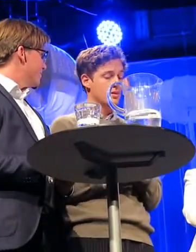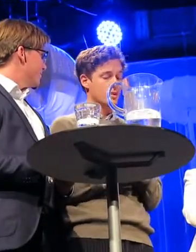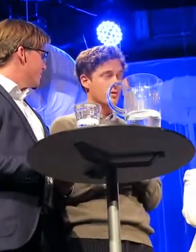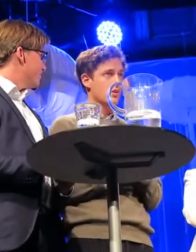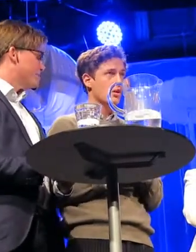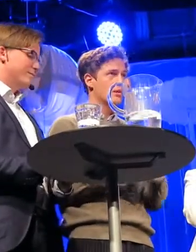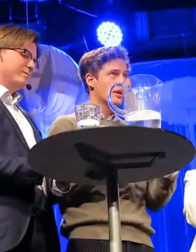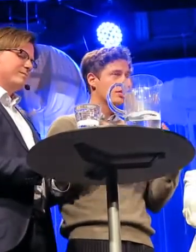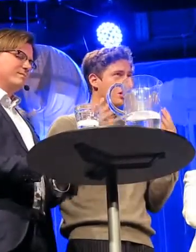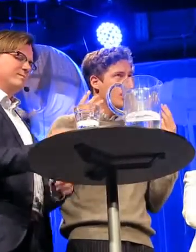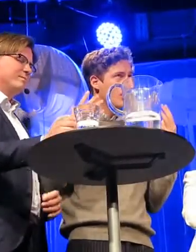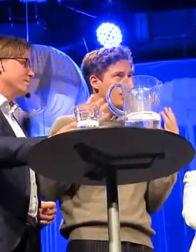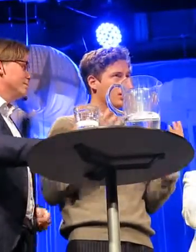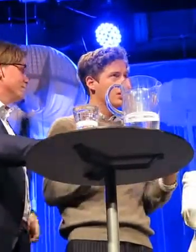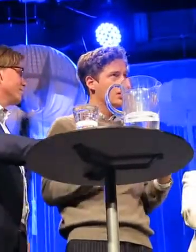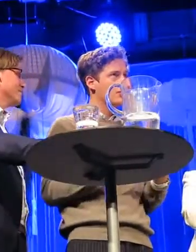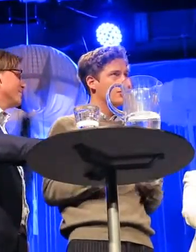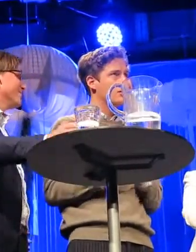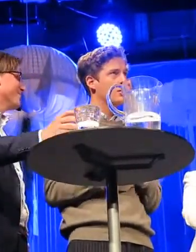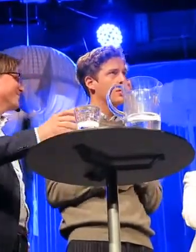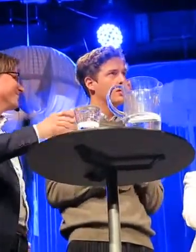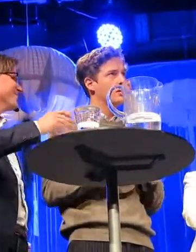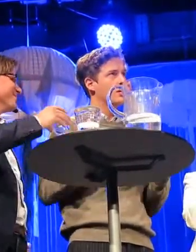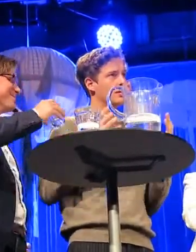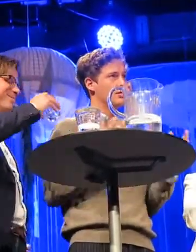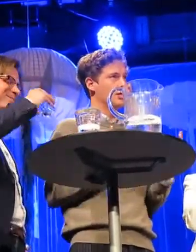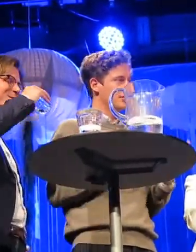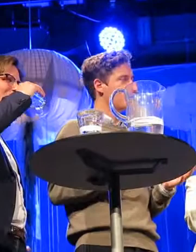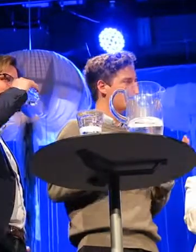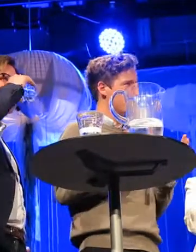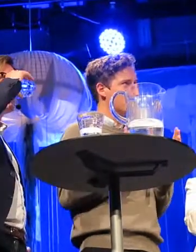är väldigt intressanta förslag. Men alltså,